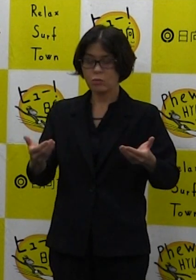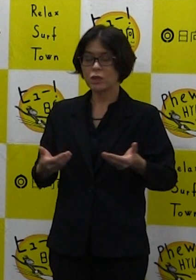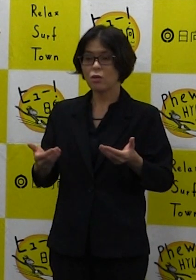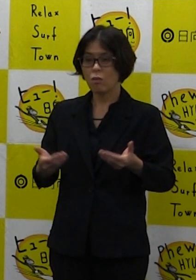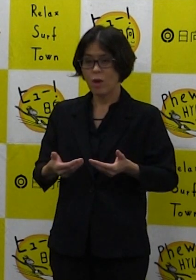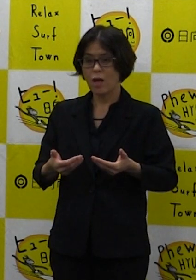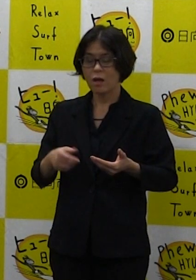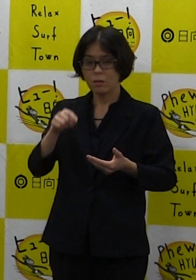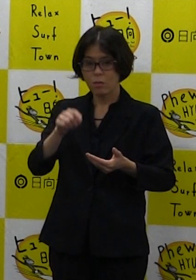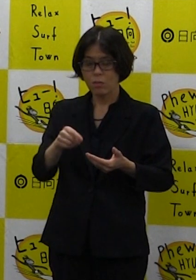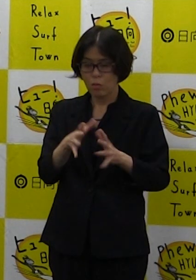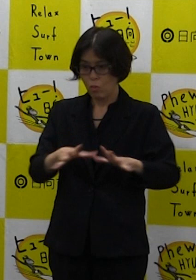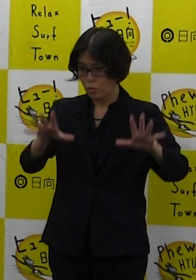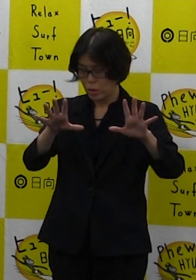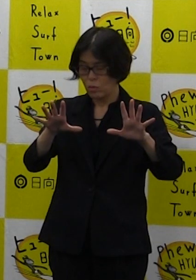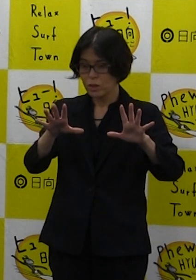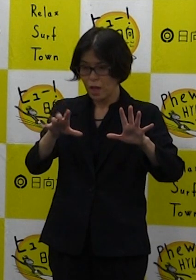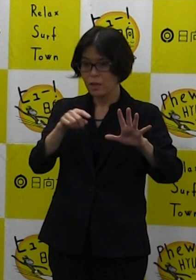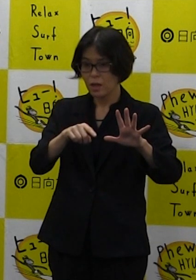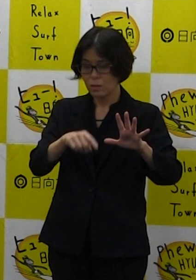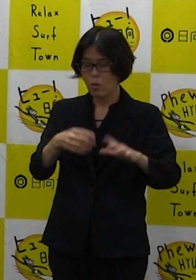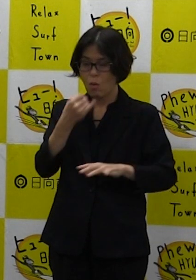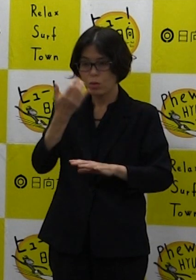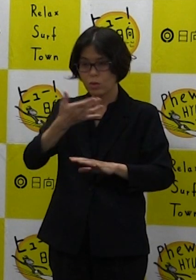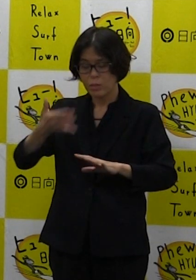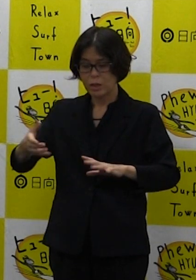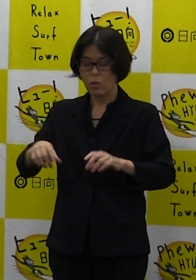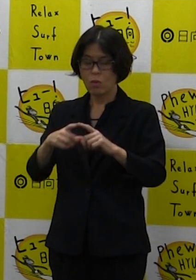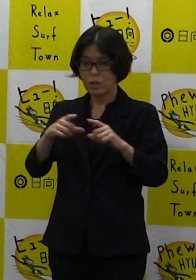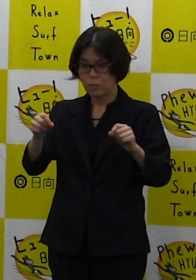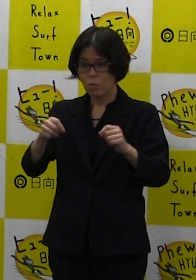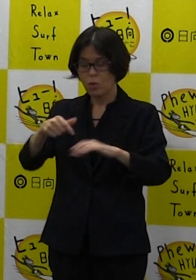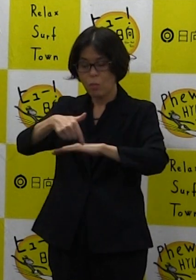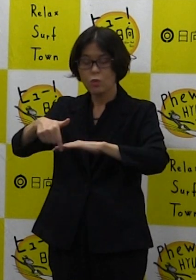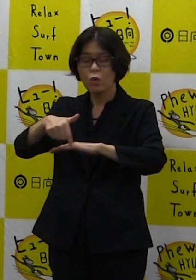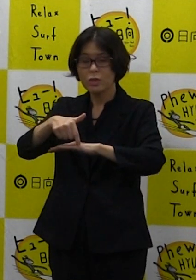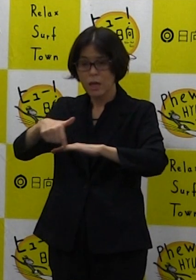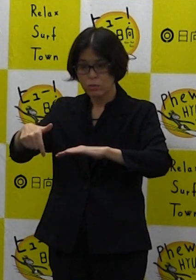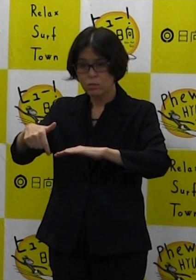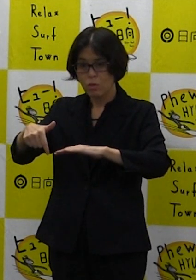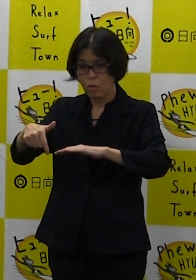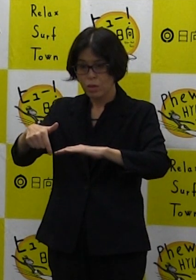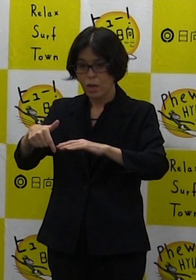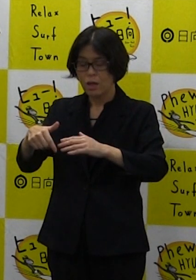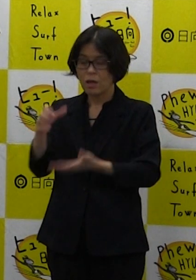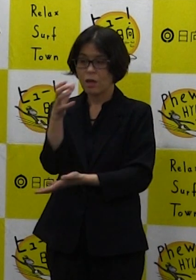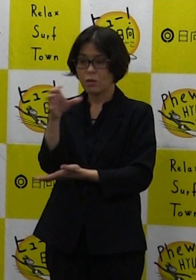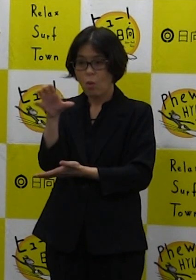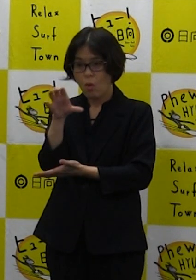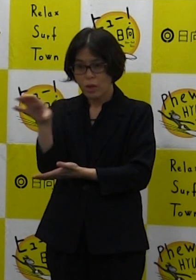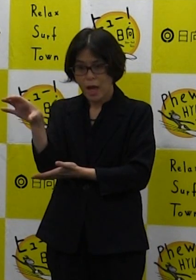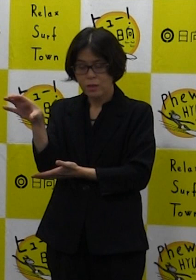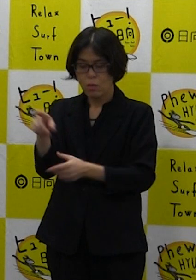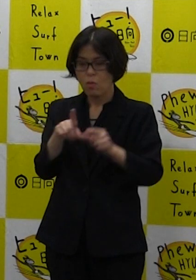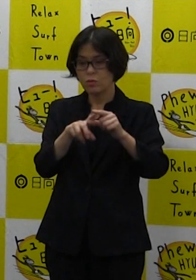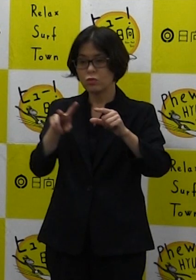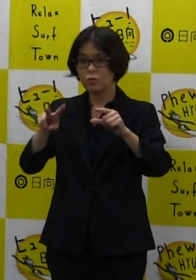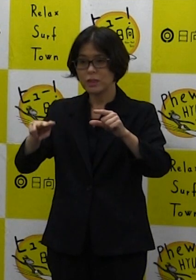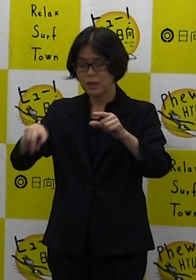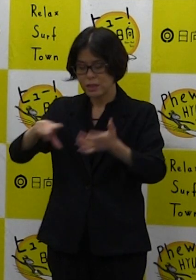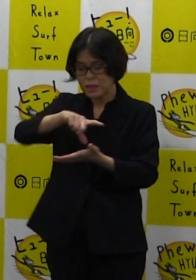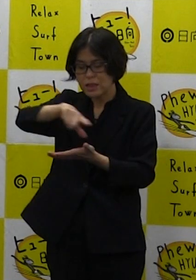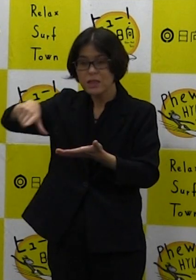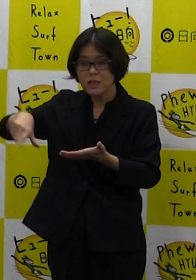同財団の海と日本プロジェクトの一環として東大を中心に地域の海の記憶